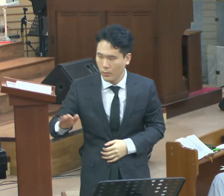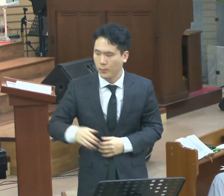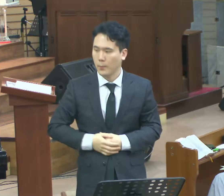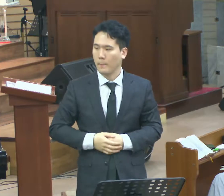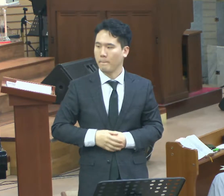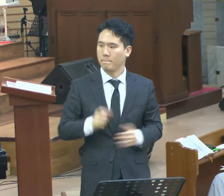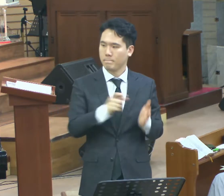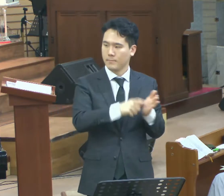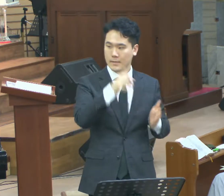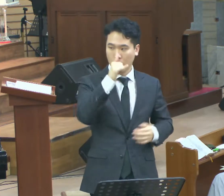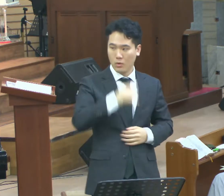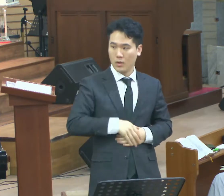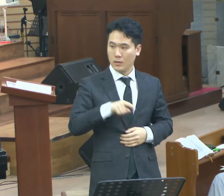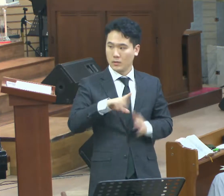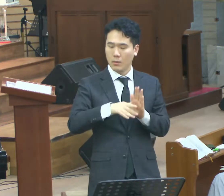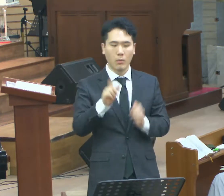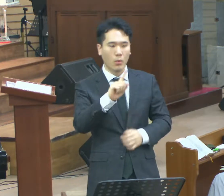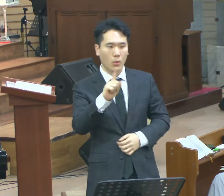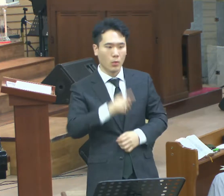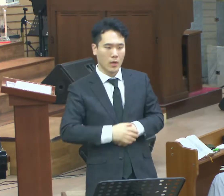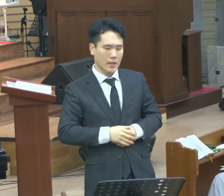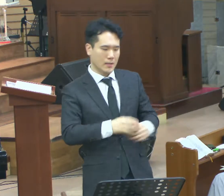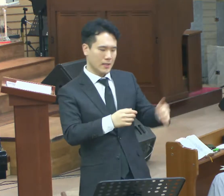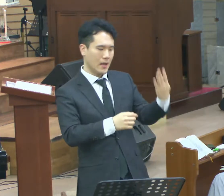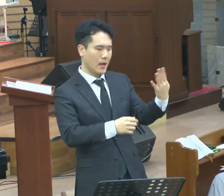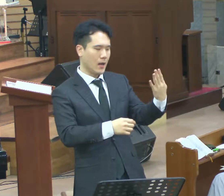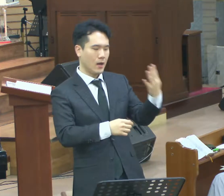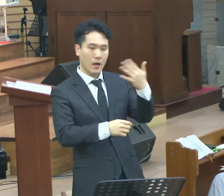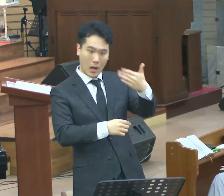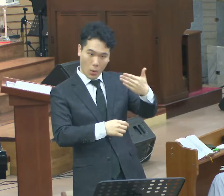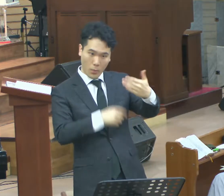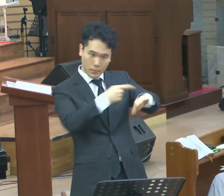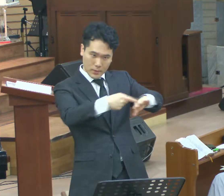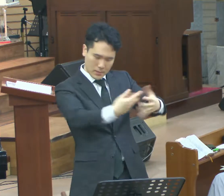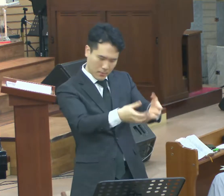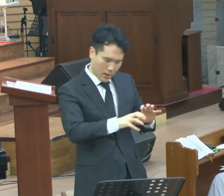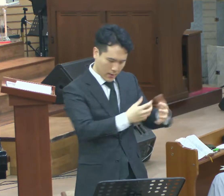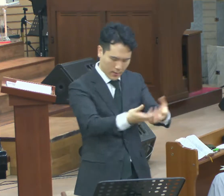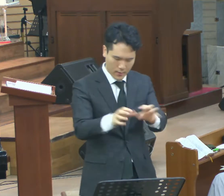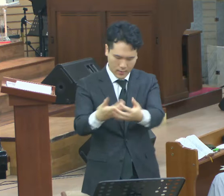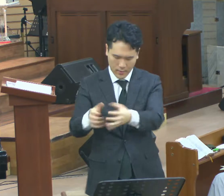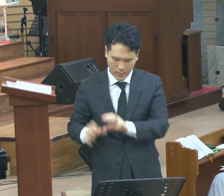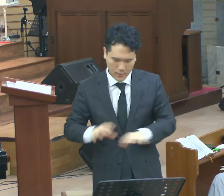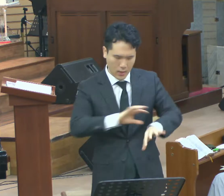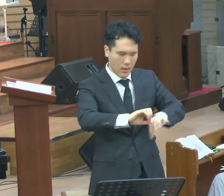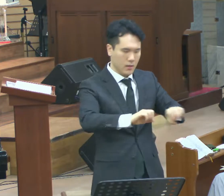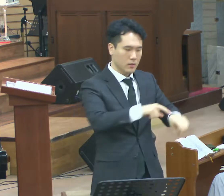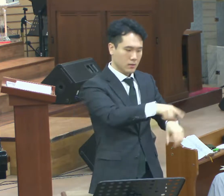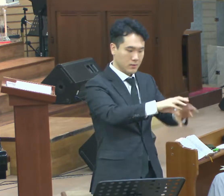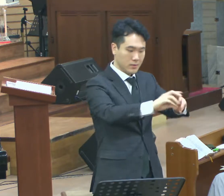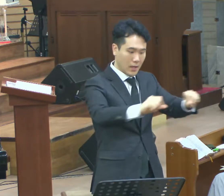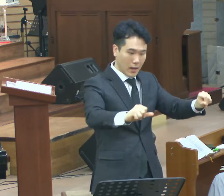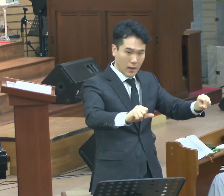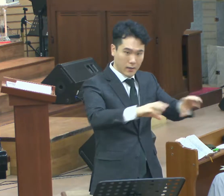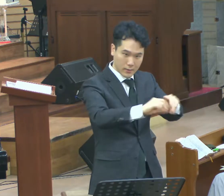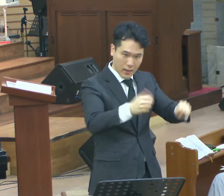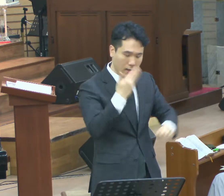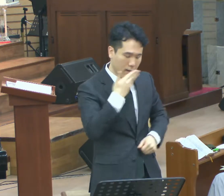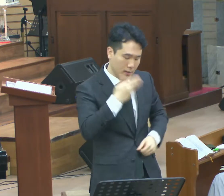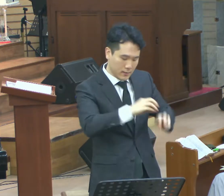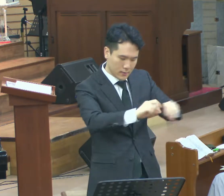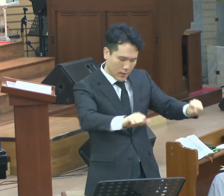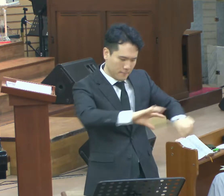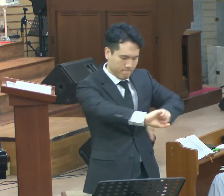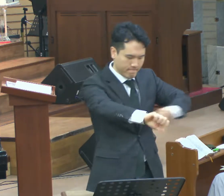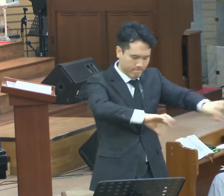분배해서 각각 자기 땅을 차지하도록 해서 이 제비를 뽑기 직전이에요. 그때 갈렙이 먼저